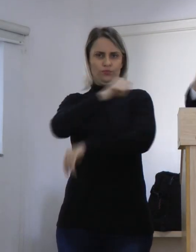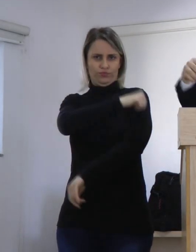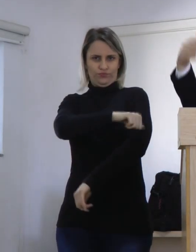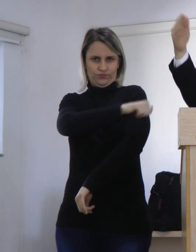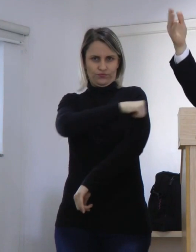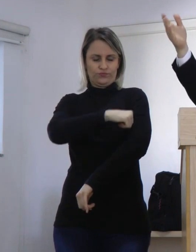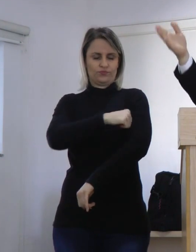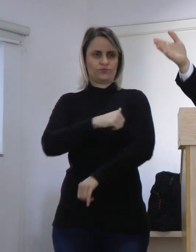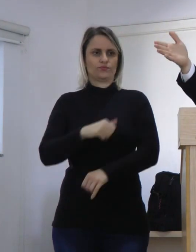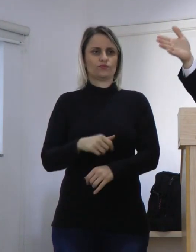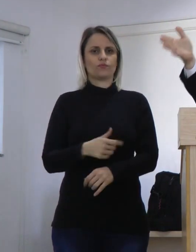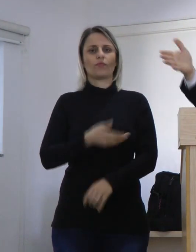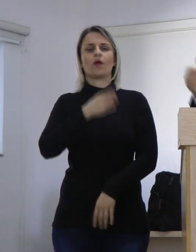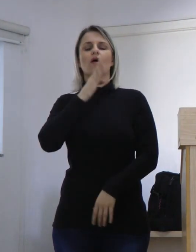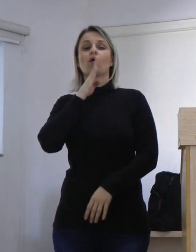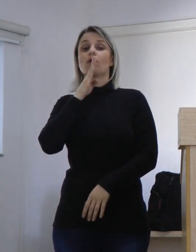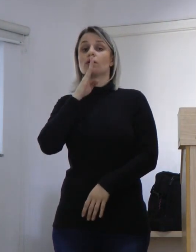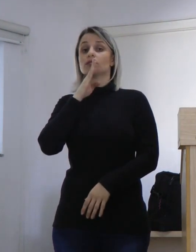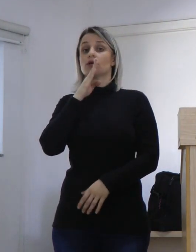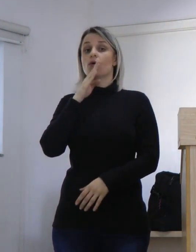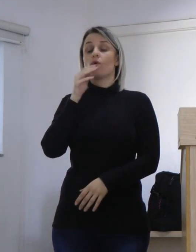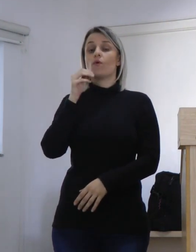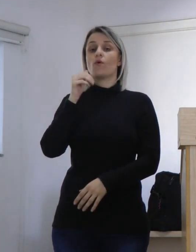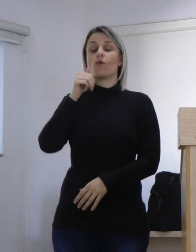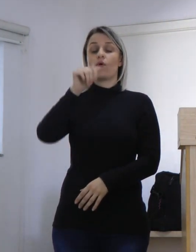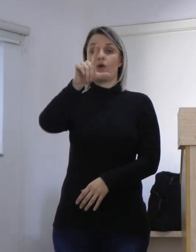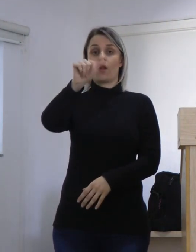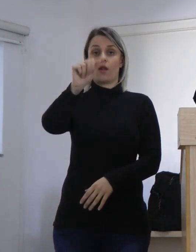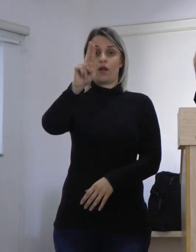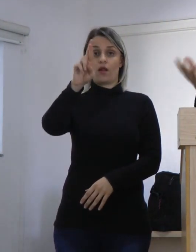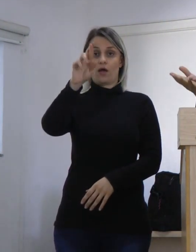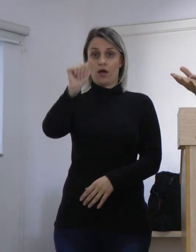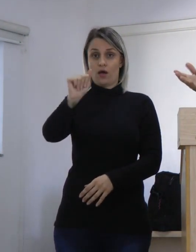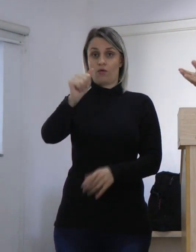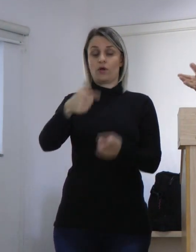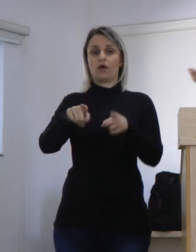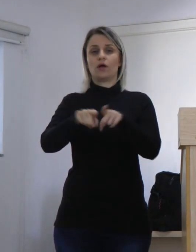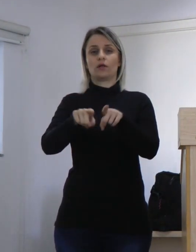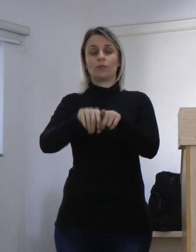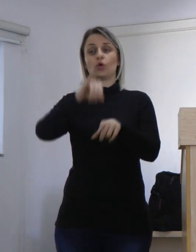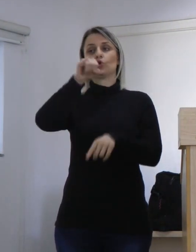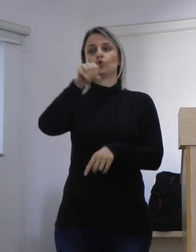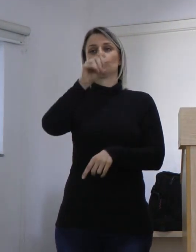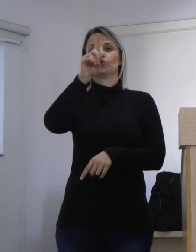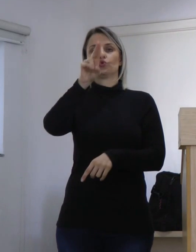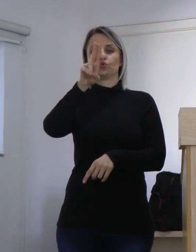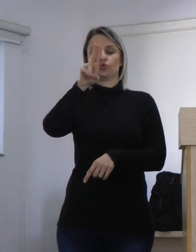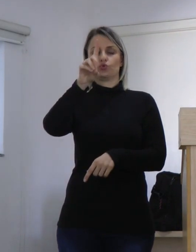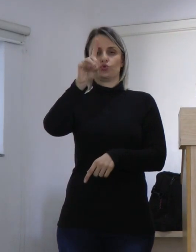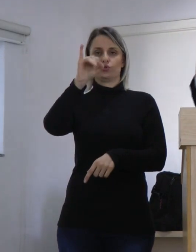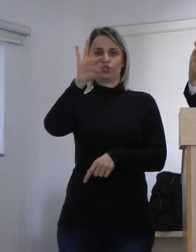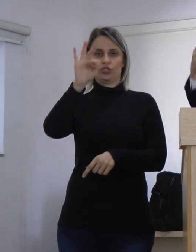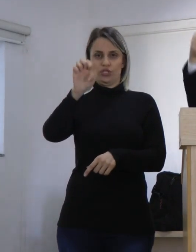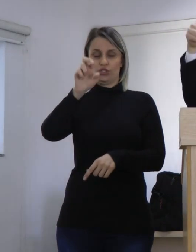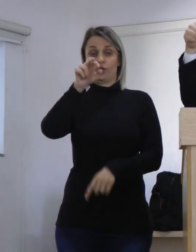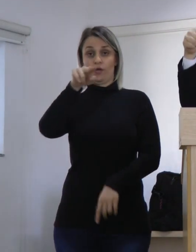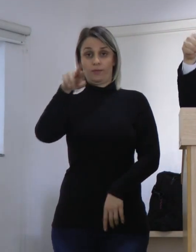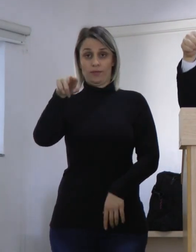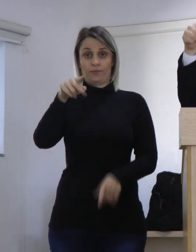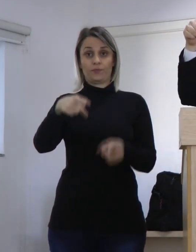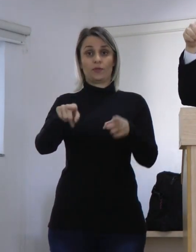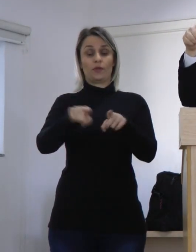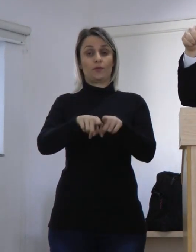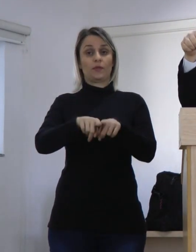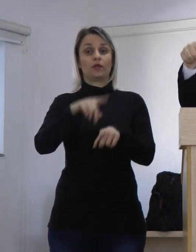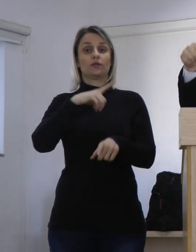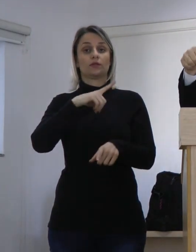Lá ele conhece Dona Laura, a sua mãe. Está também Judite, sua irmã. E está também naquele